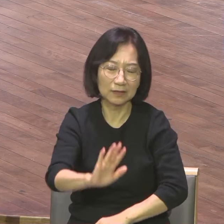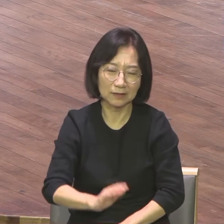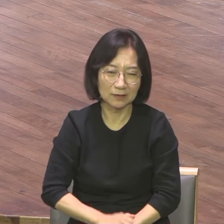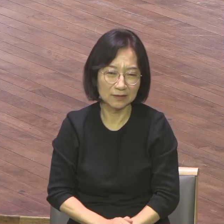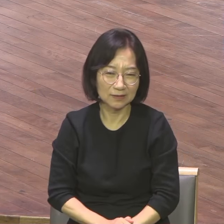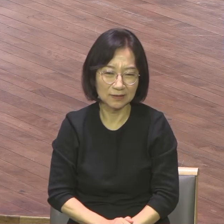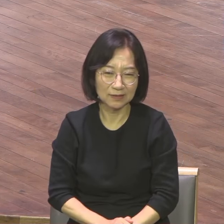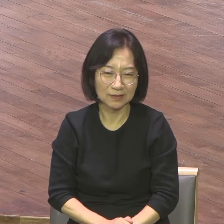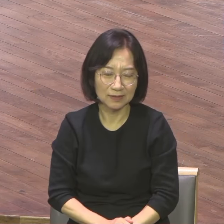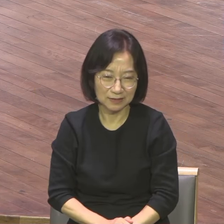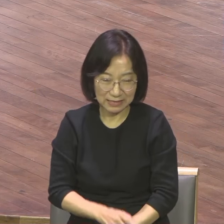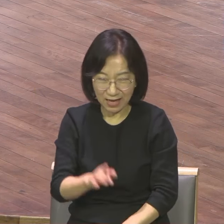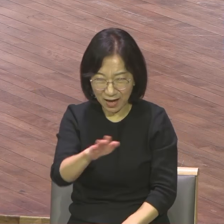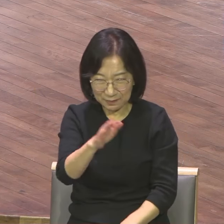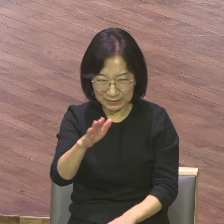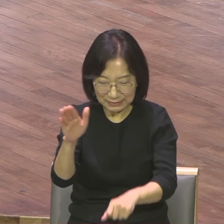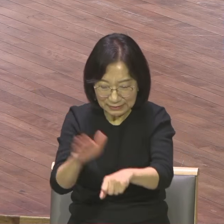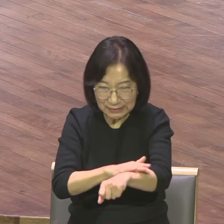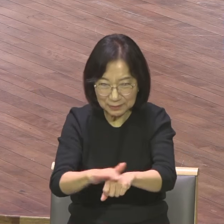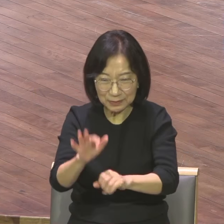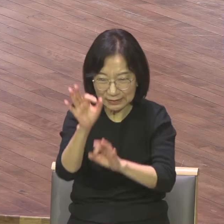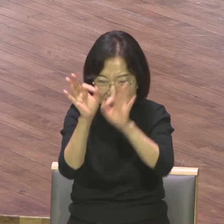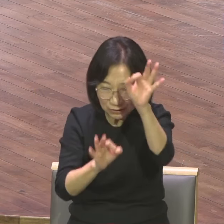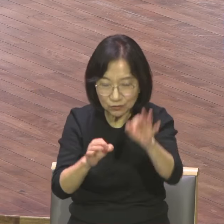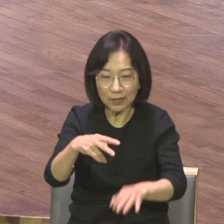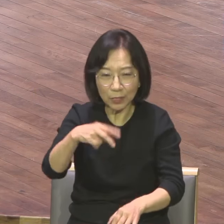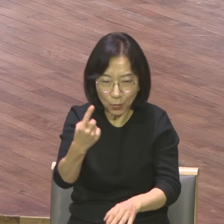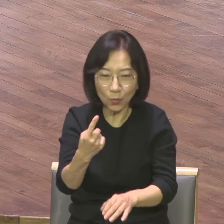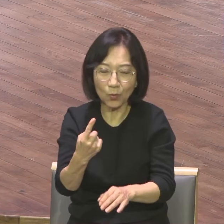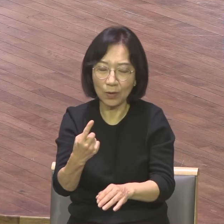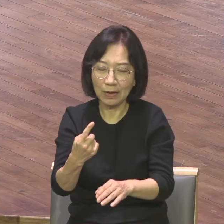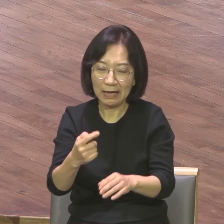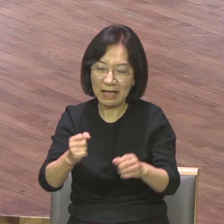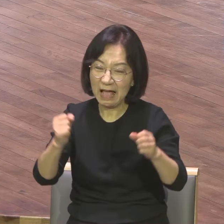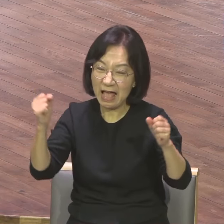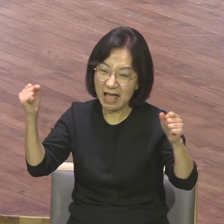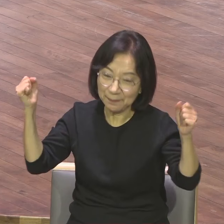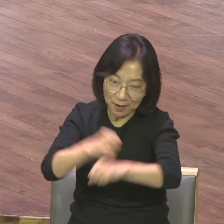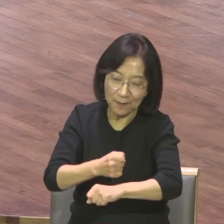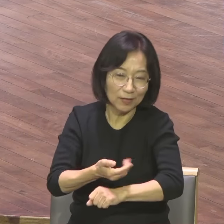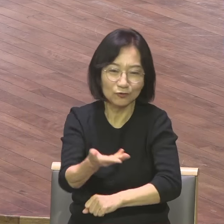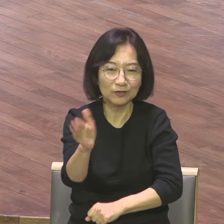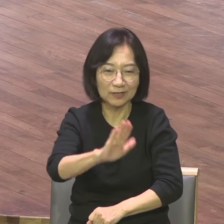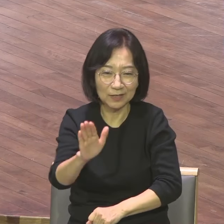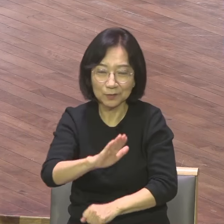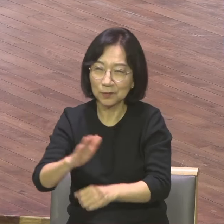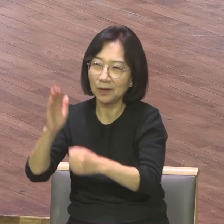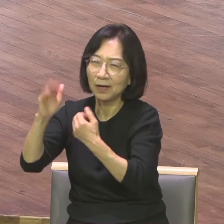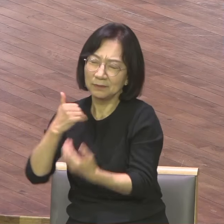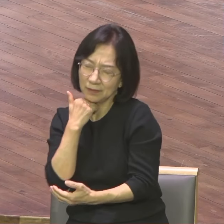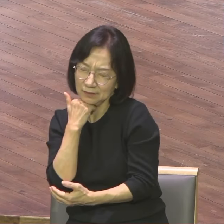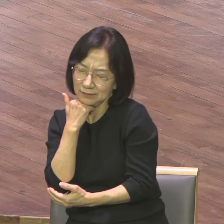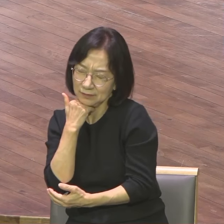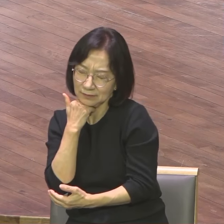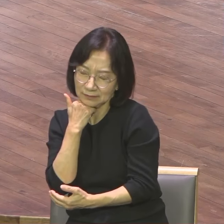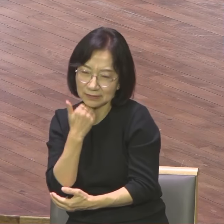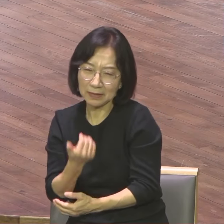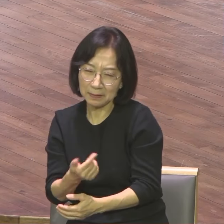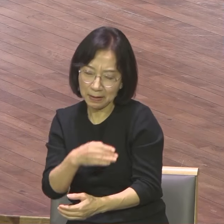아니에요. 잘못해도 하나님이 회복시키려고 기다리시는 거예요. 그런 하나님이시라니까요.